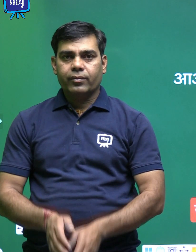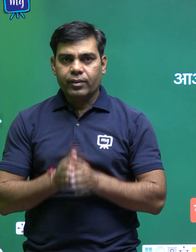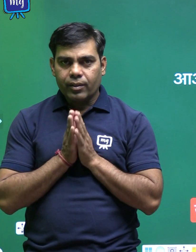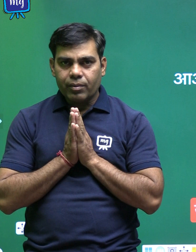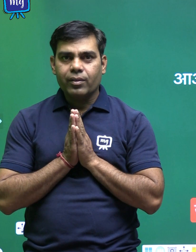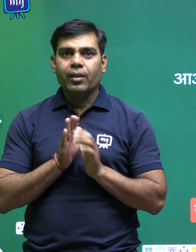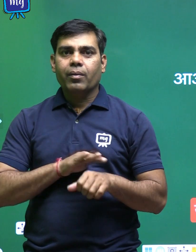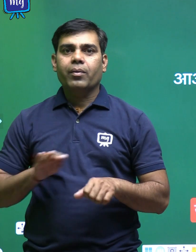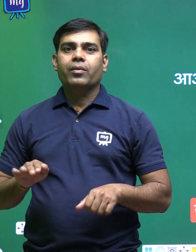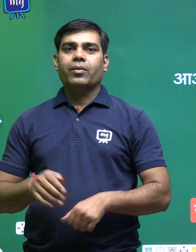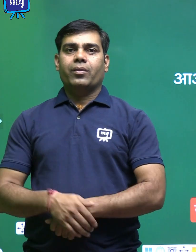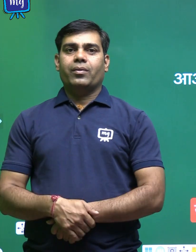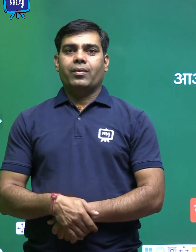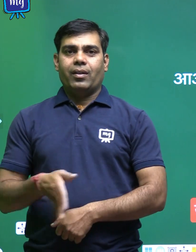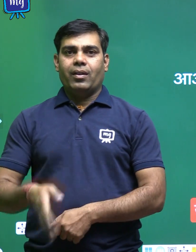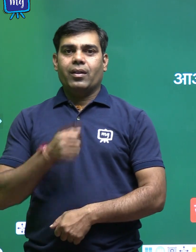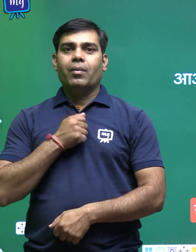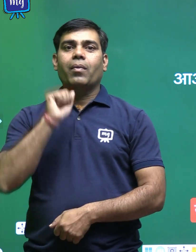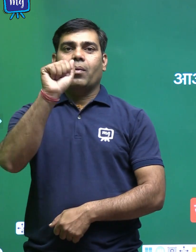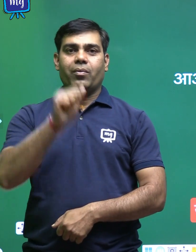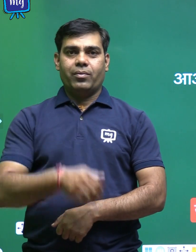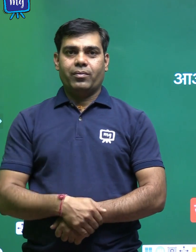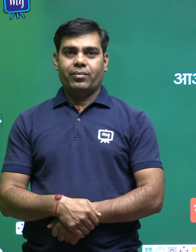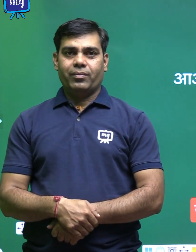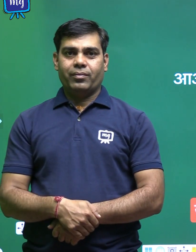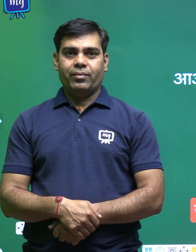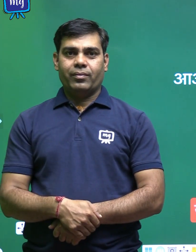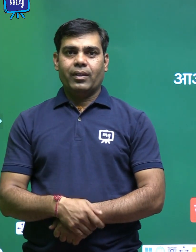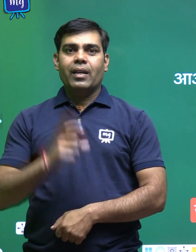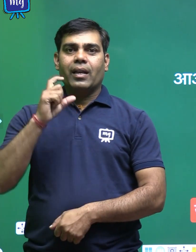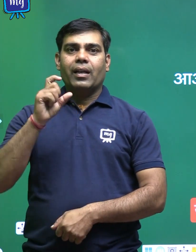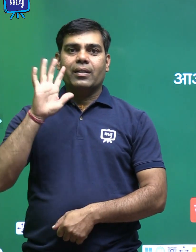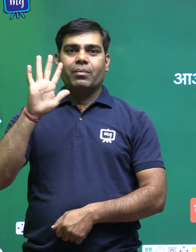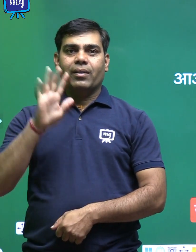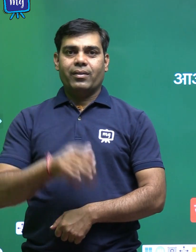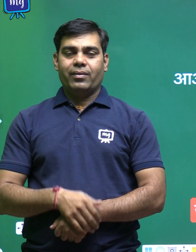नमस्ते प्यारे बच्चों। आज हम आपको कक्षा 5